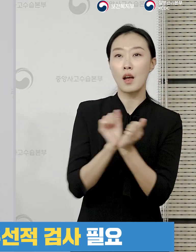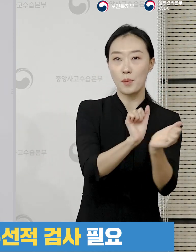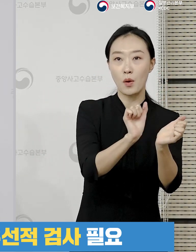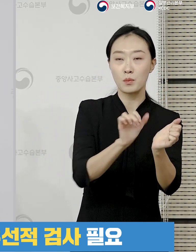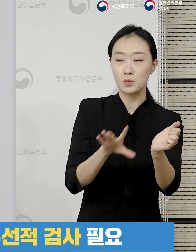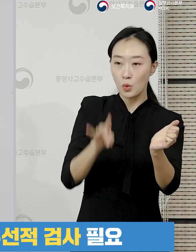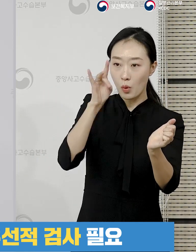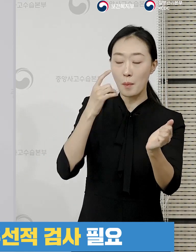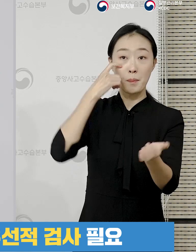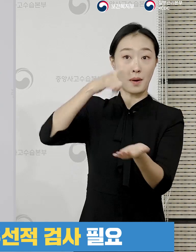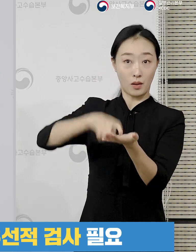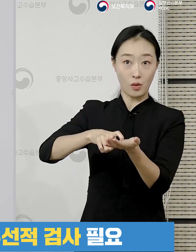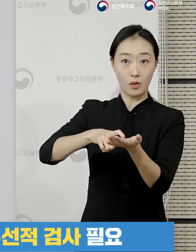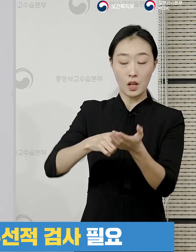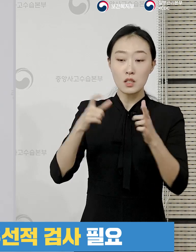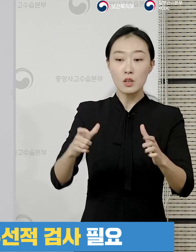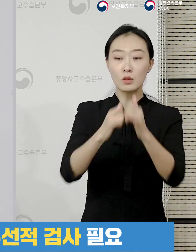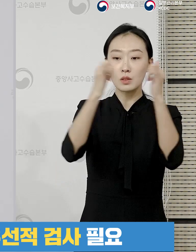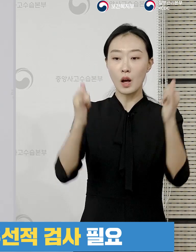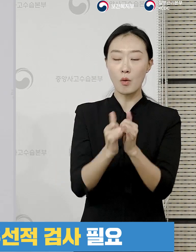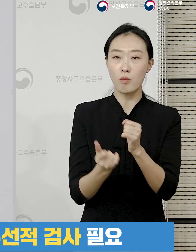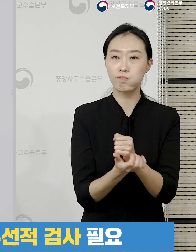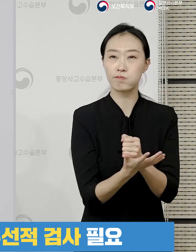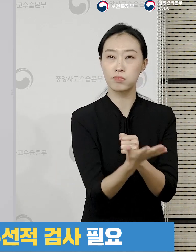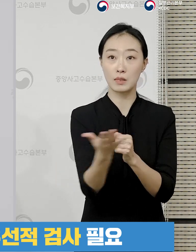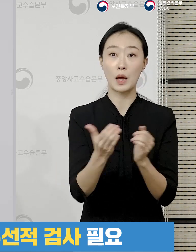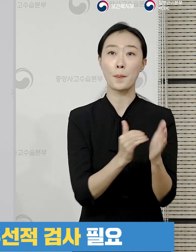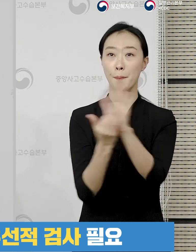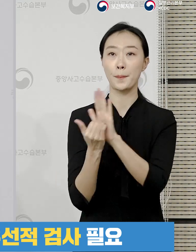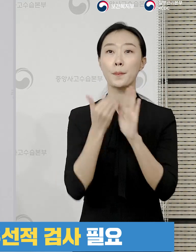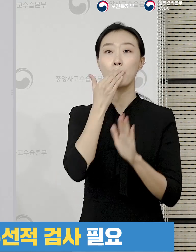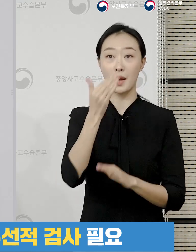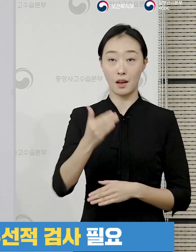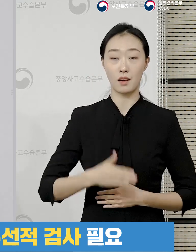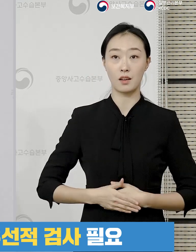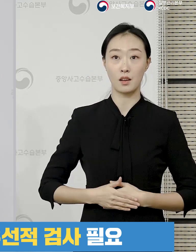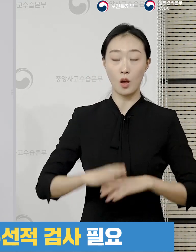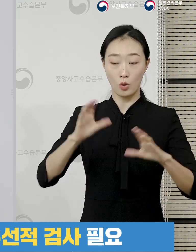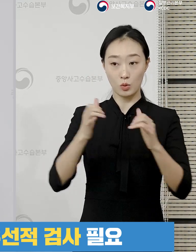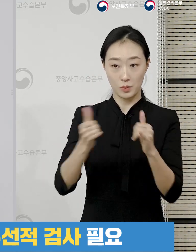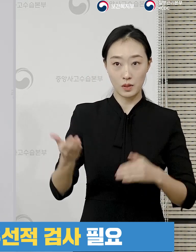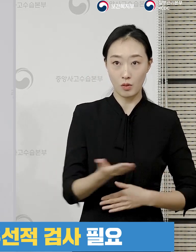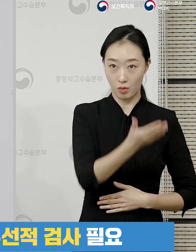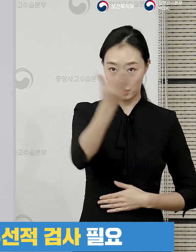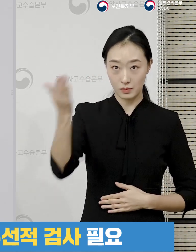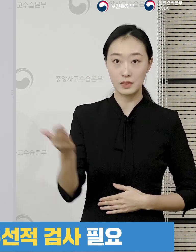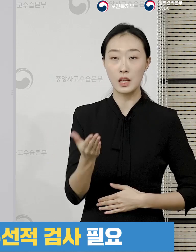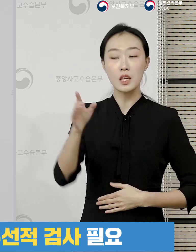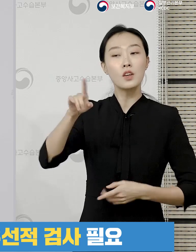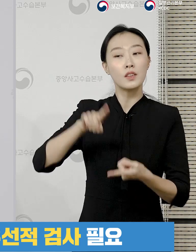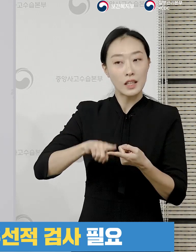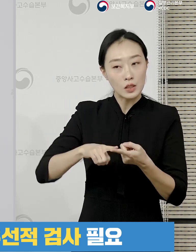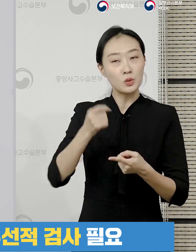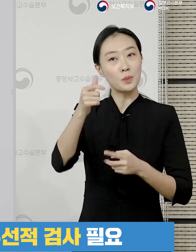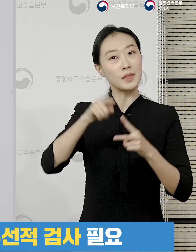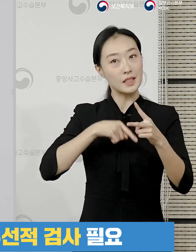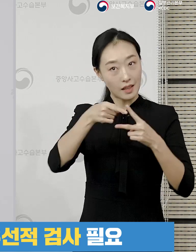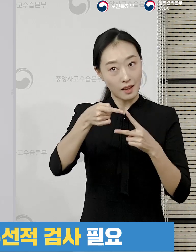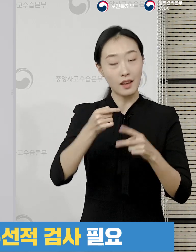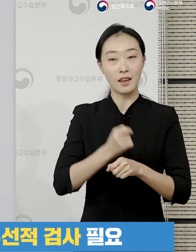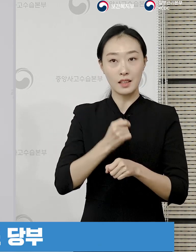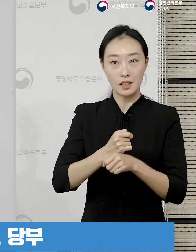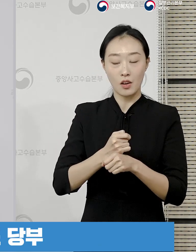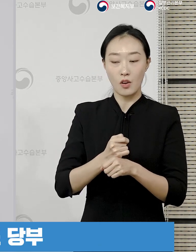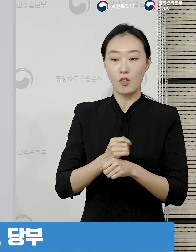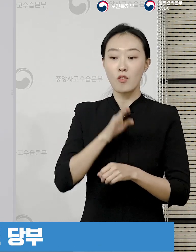감염병을 조기에 발견하고 지역사회로의 확산을 차단할 수 있습니다. 국민 여러분들께서도 이런 점을